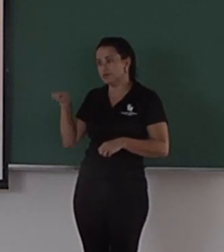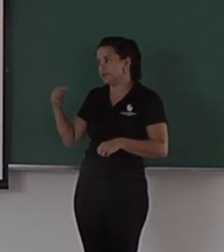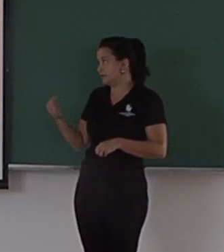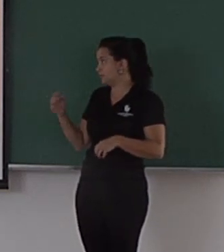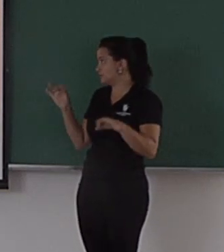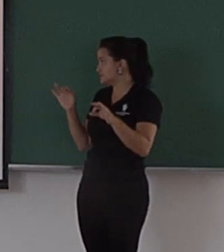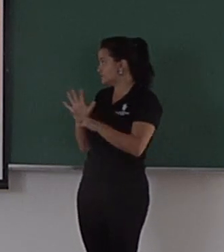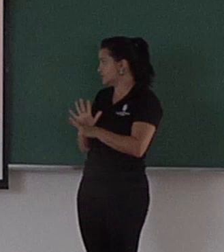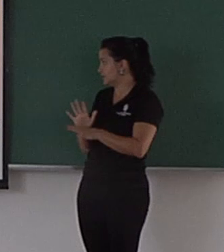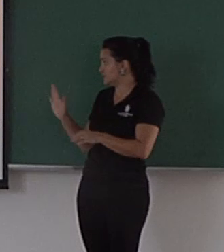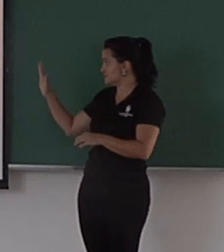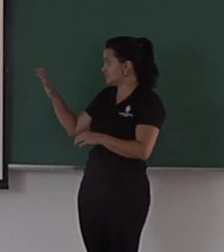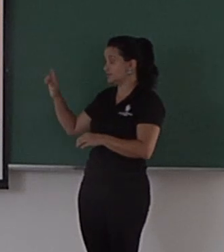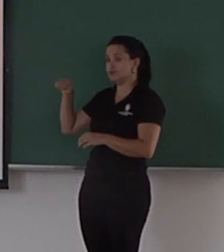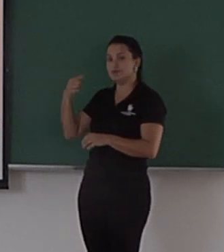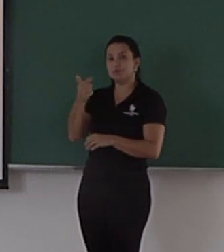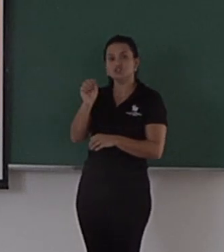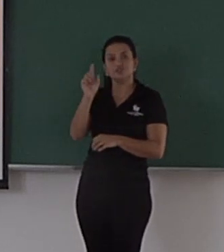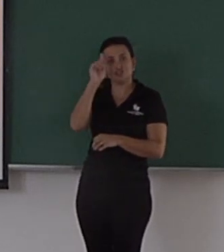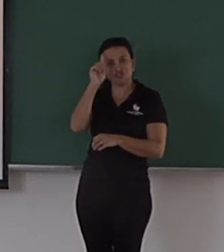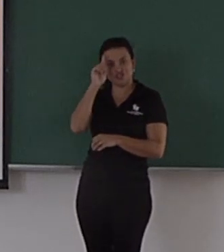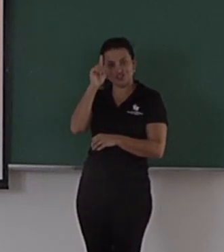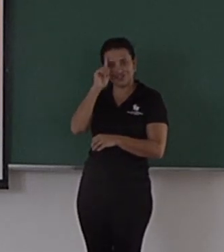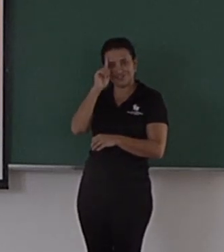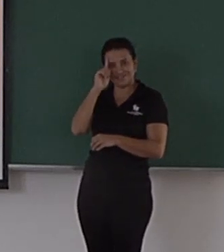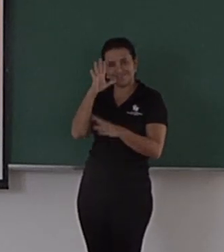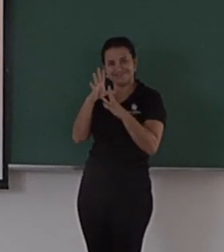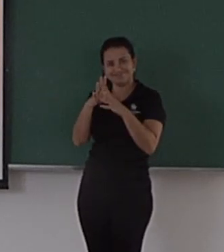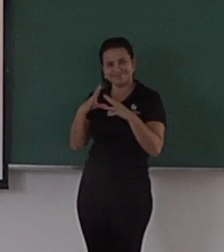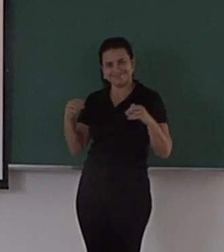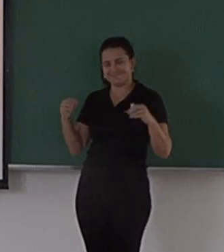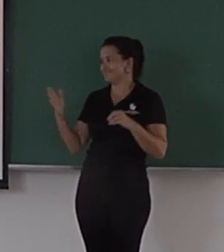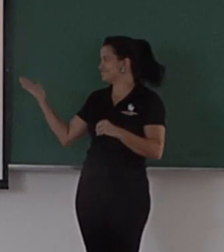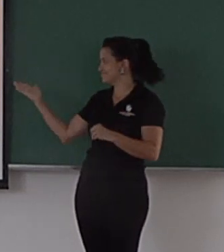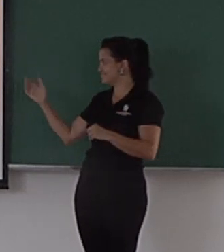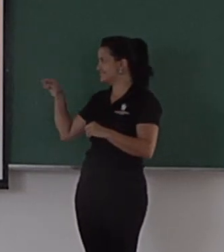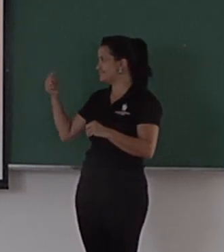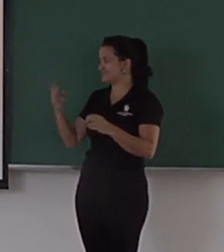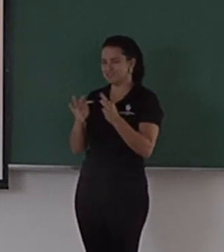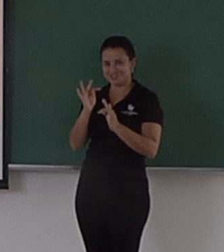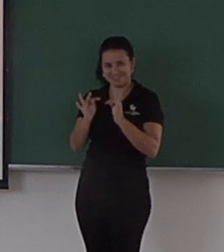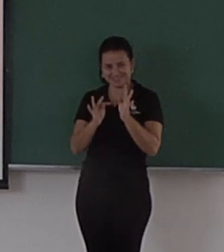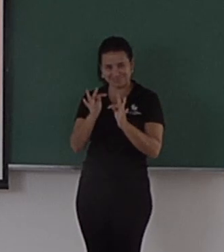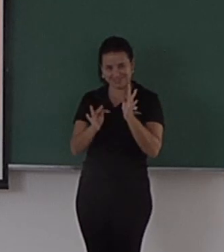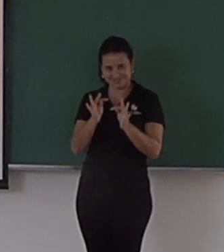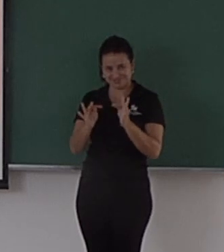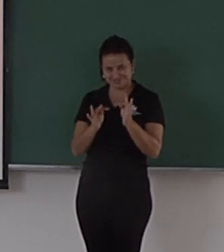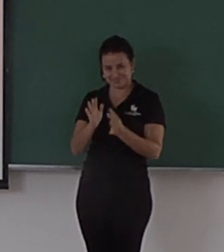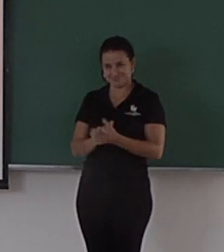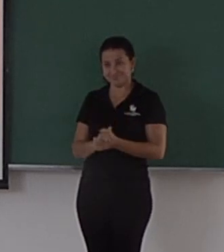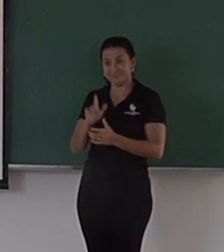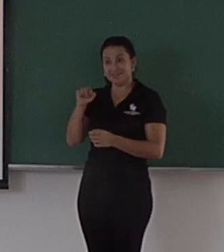final, depois aí de 20 dias, em torno de 25 dias de pós-tratamento. É importante a gente